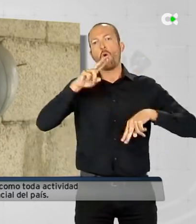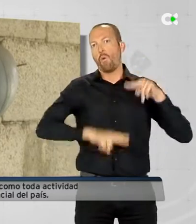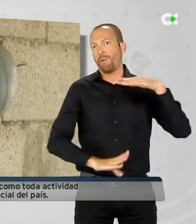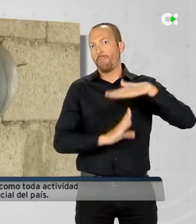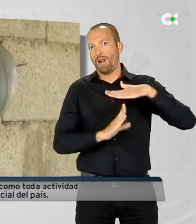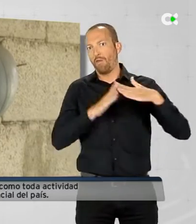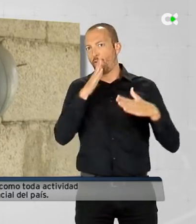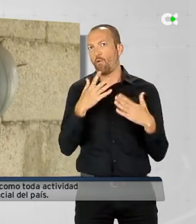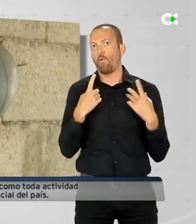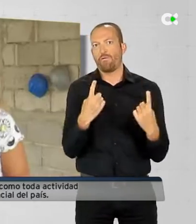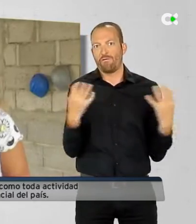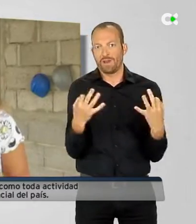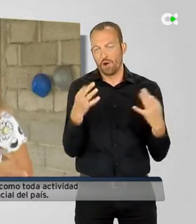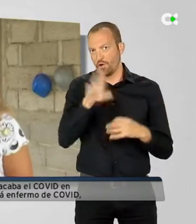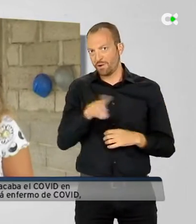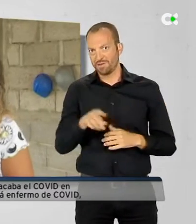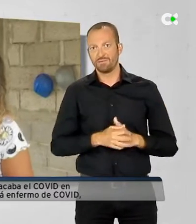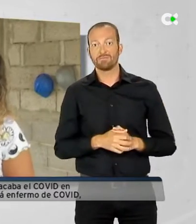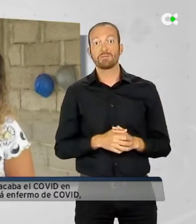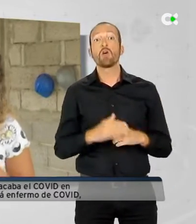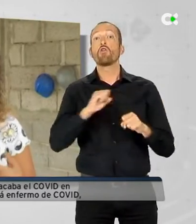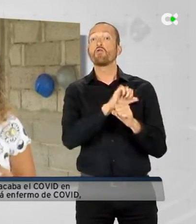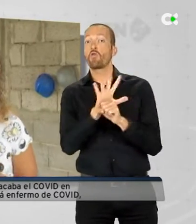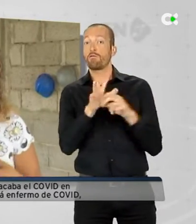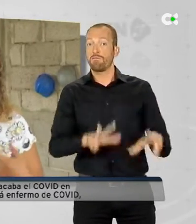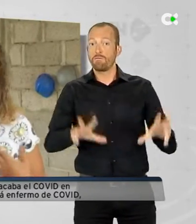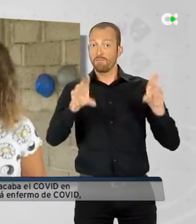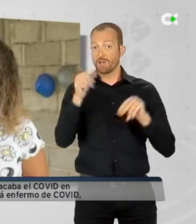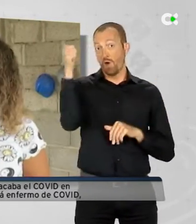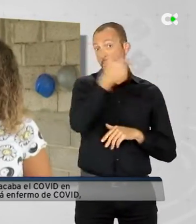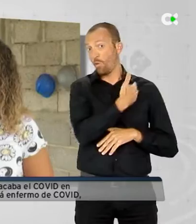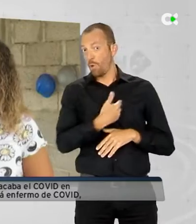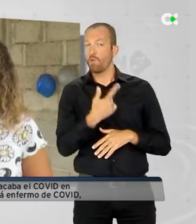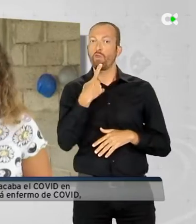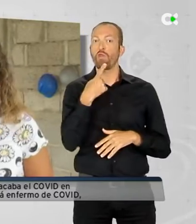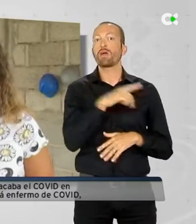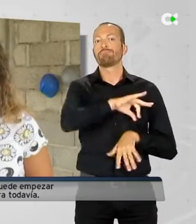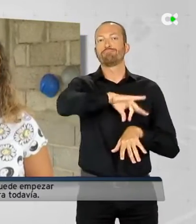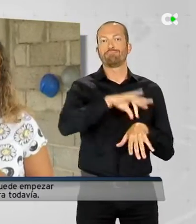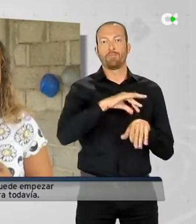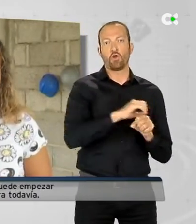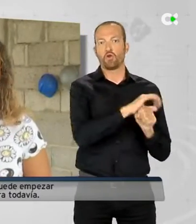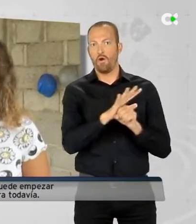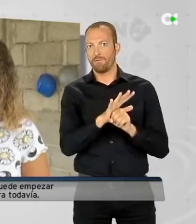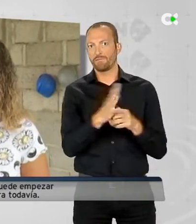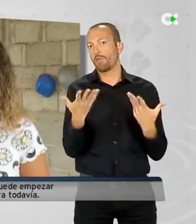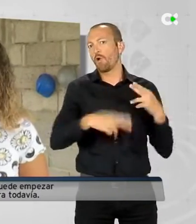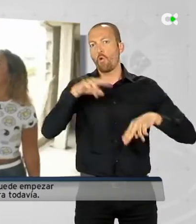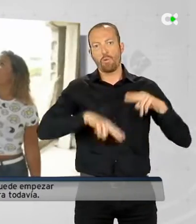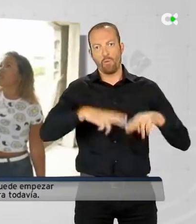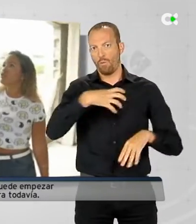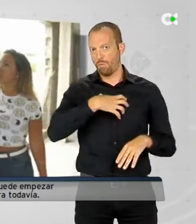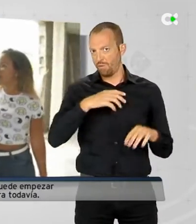actividad no esencial del país. Y cuando se acaba el COVID, él me dice que está enfermo de COVID, que no puede empezar la obra